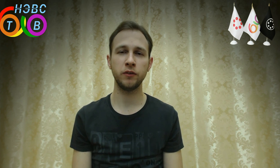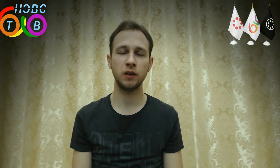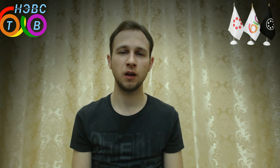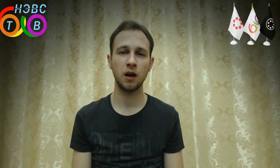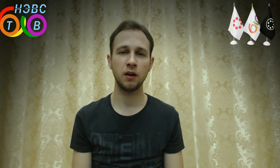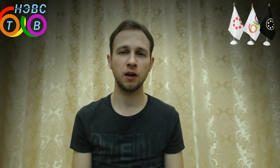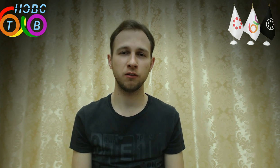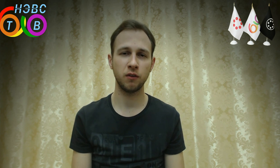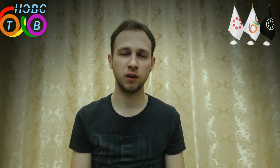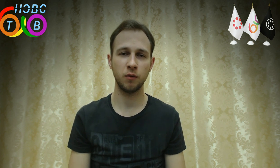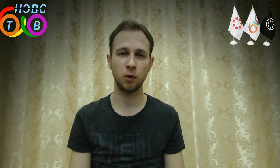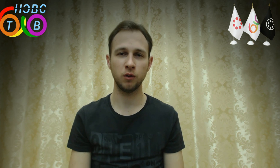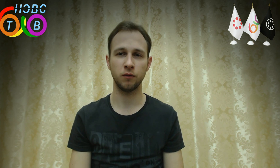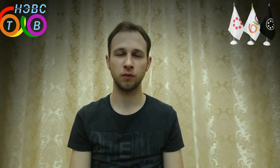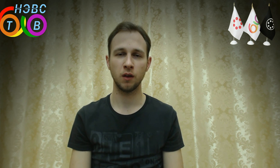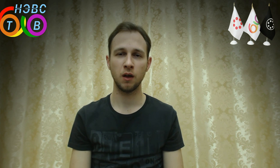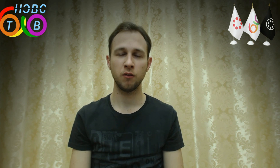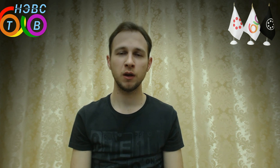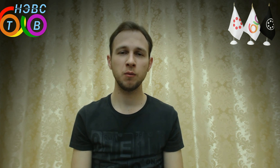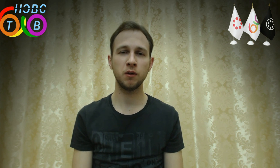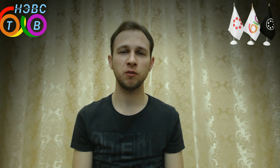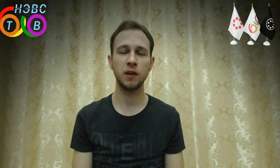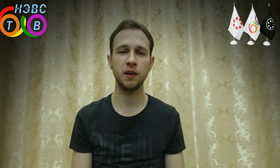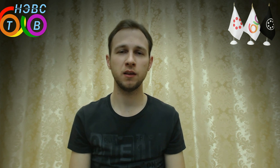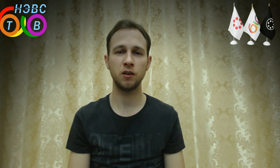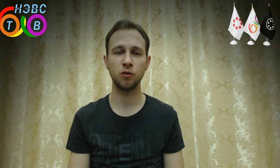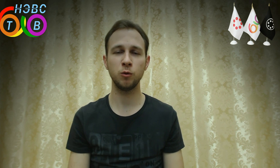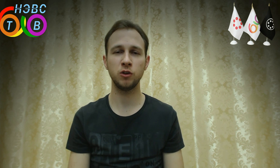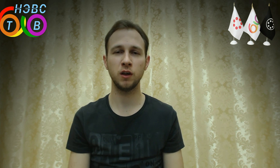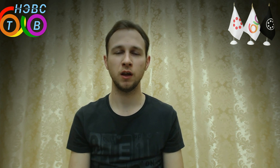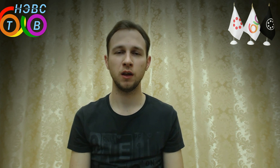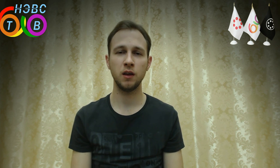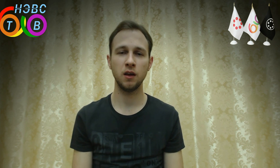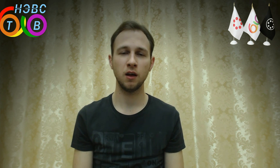испытывает оргазм во время родов. Вы могли бы рассмотреть эти три случая и